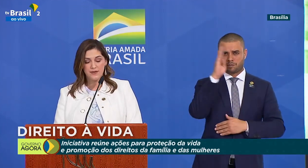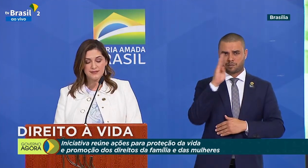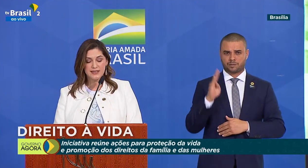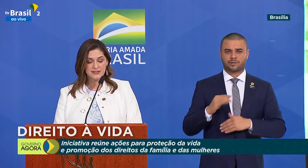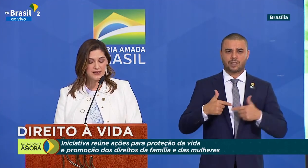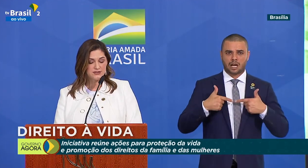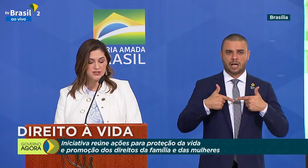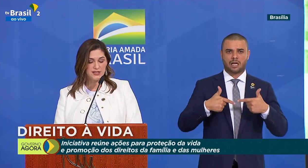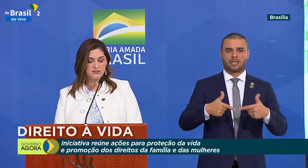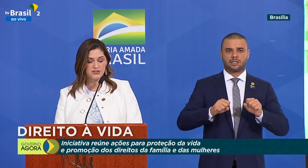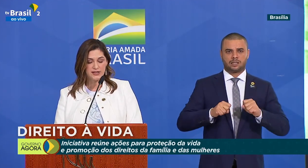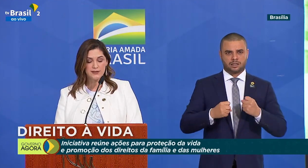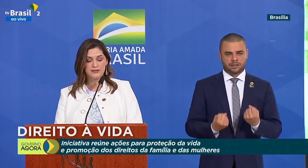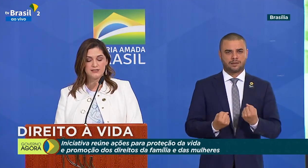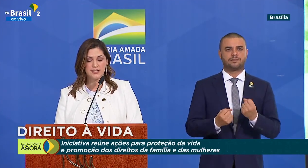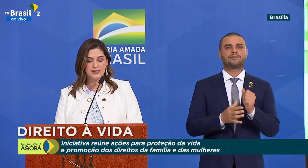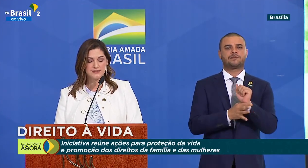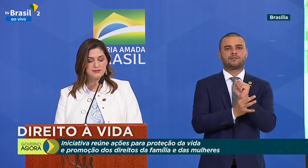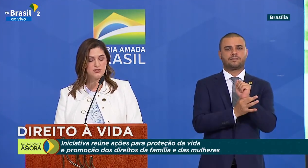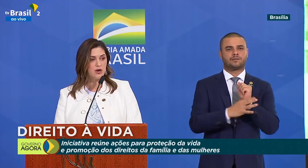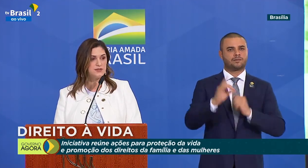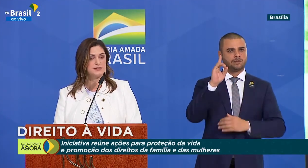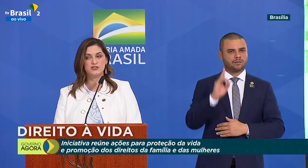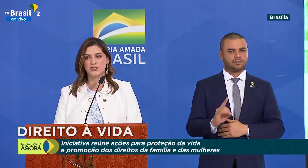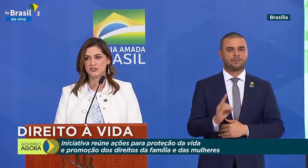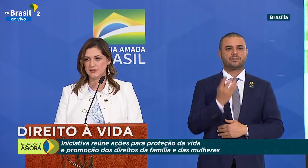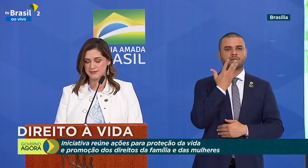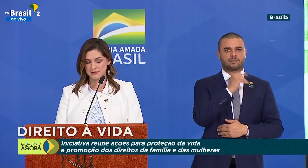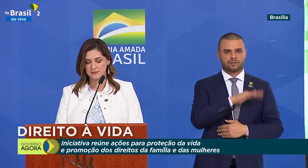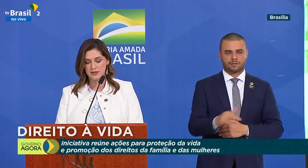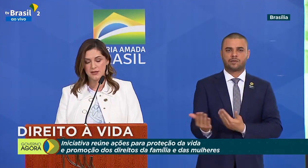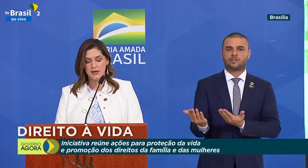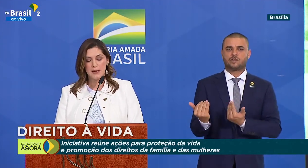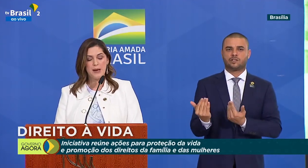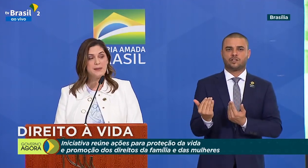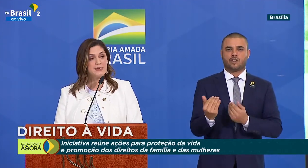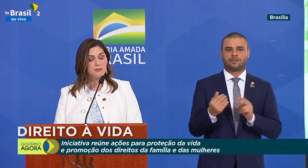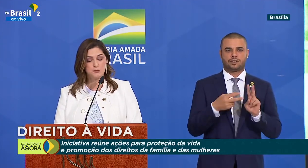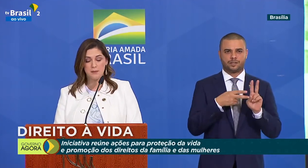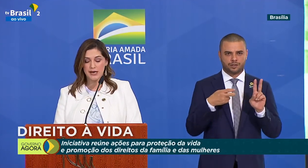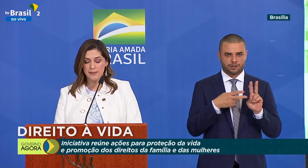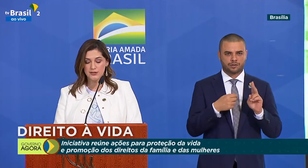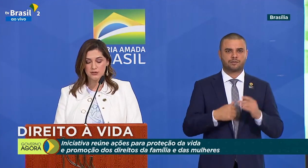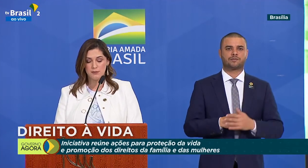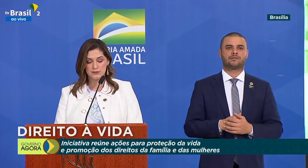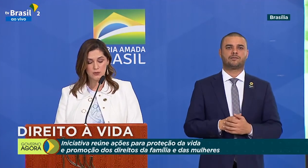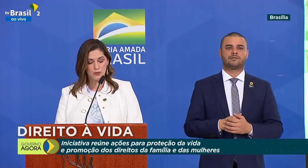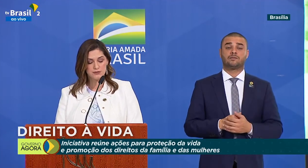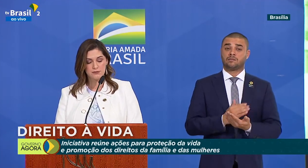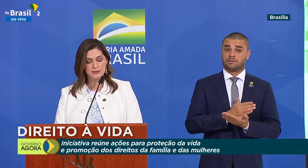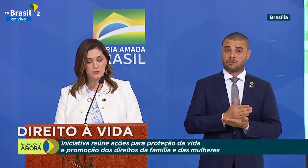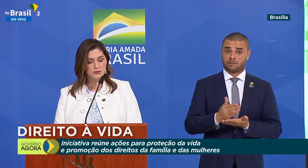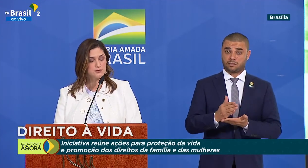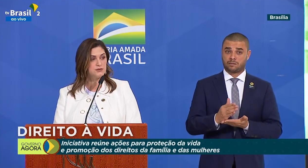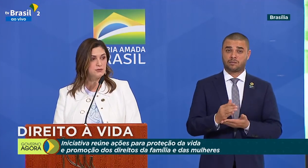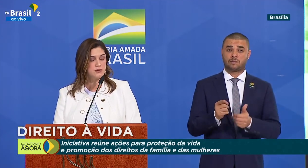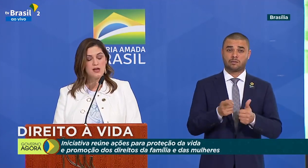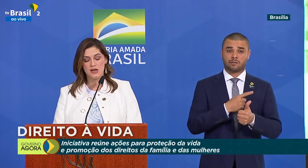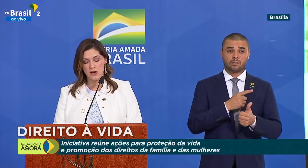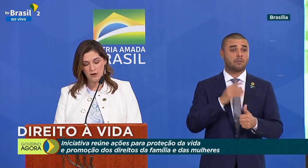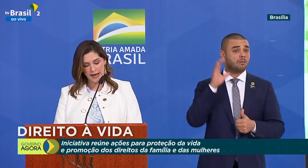ação de defesa das garantias de direitos das crianças e jovens indígenas implementamos primeiramente no Mato Grosso Mato Grosso